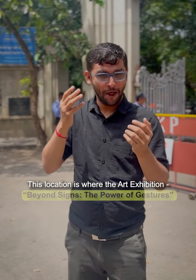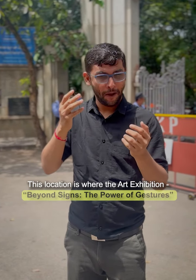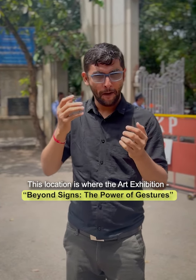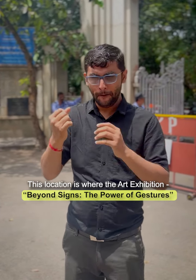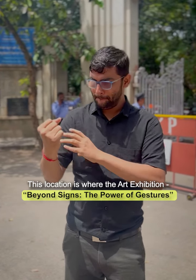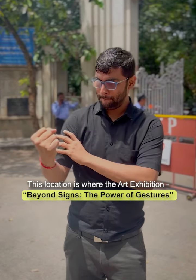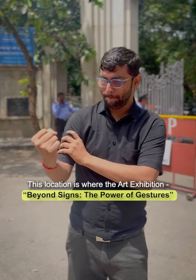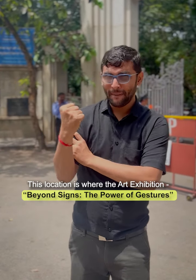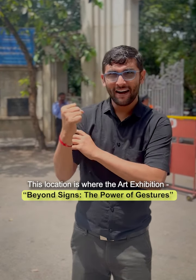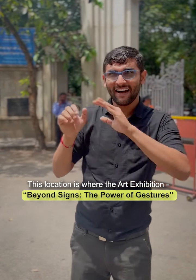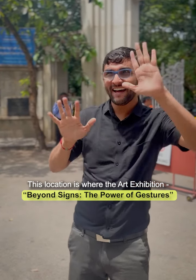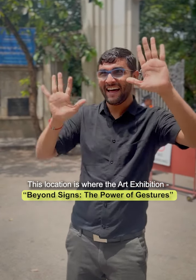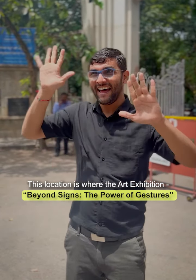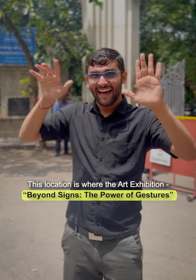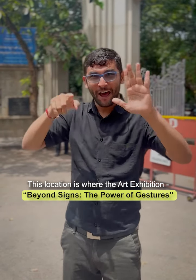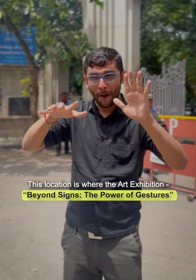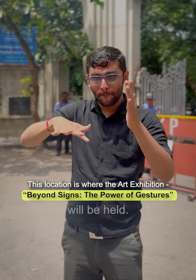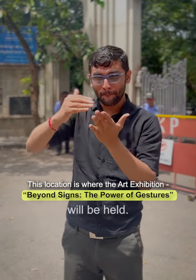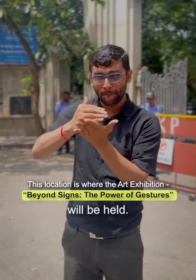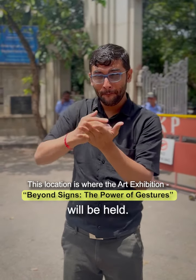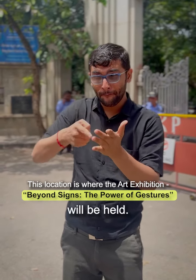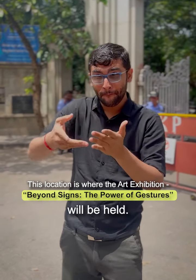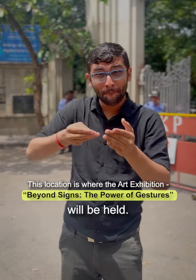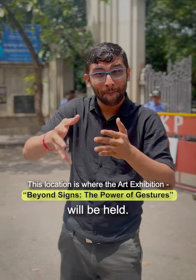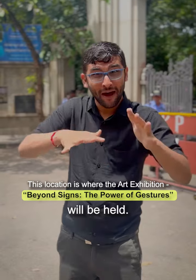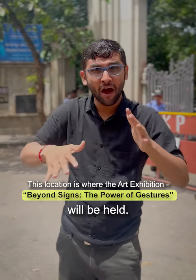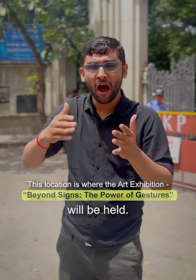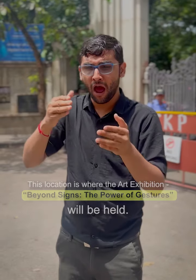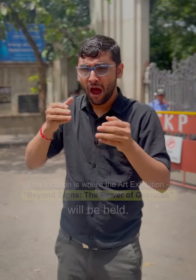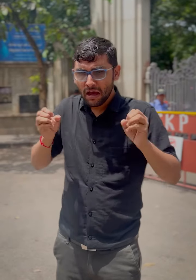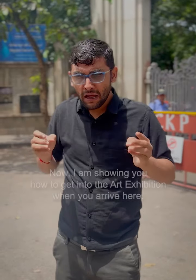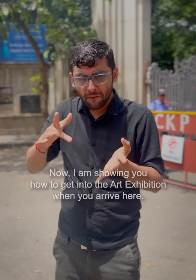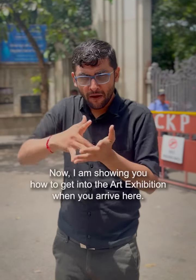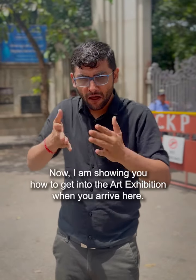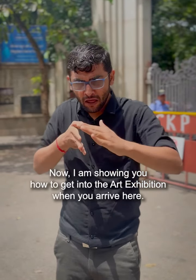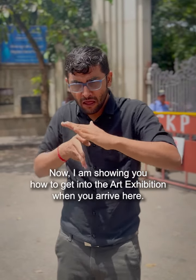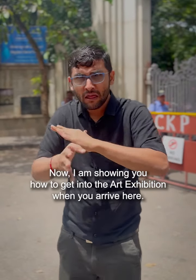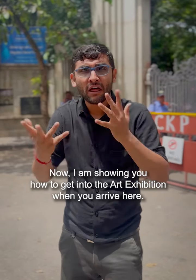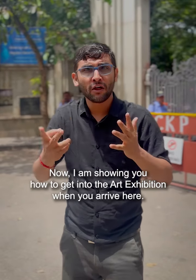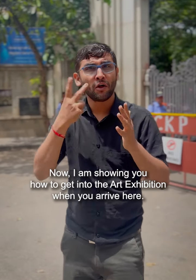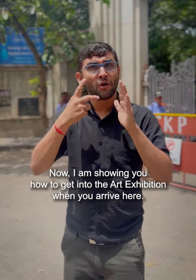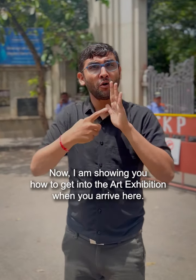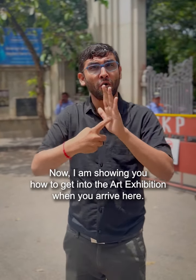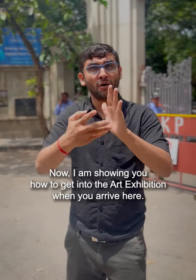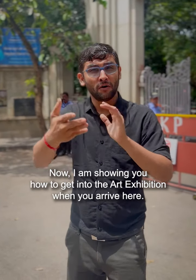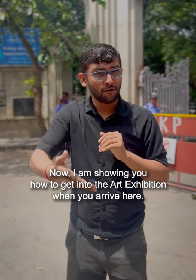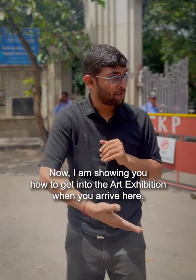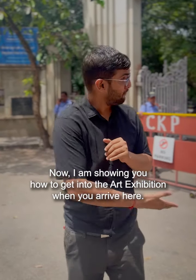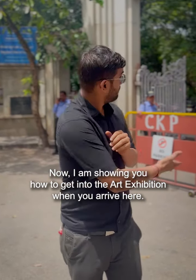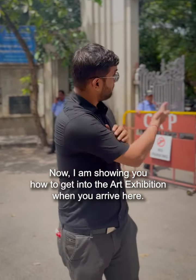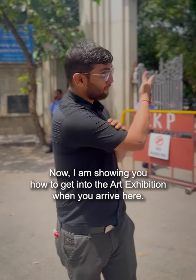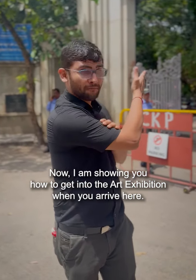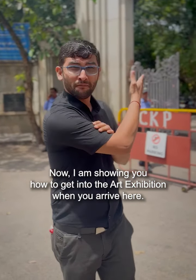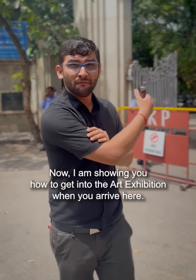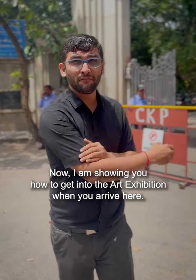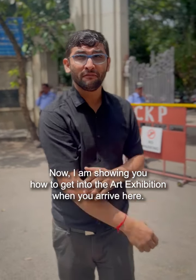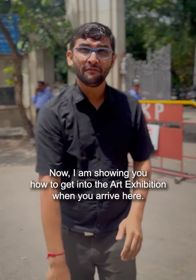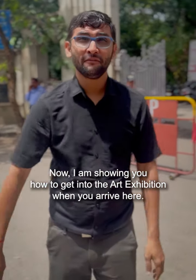प्रदर्शनी बियॉन्ड साइंस द पावर ऑफ जेस्टर्स आयोजित की जाएगी। मैं आपको दिखाता हूं कि यहां पहुंचने के बाद आप कला प्रदर्शनी